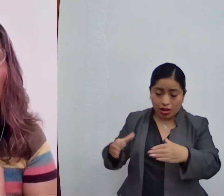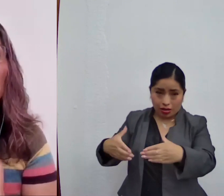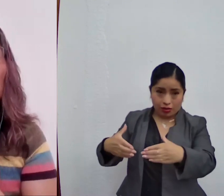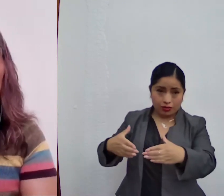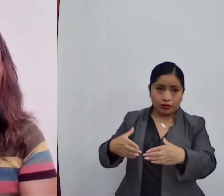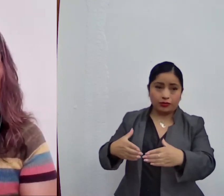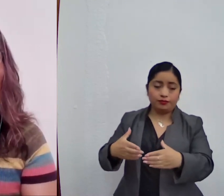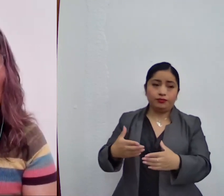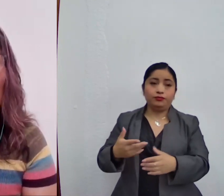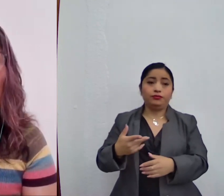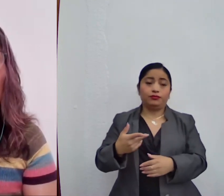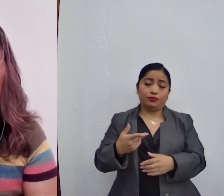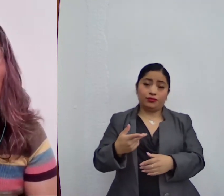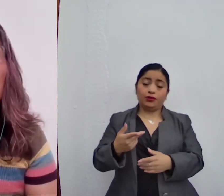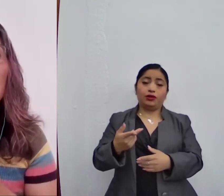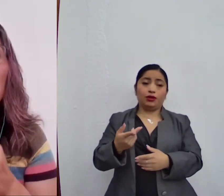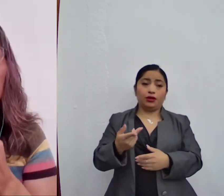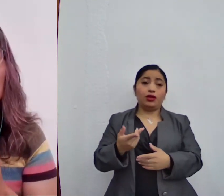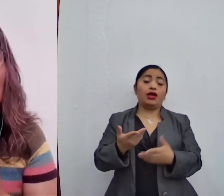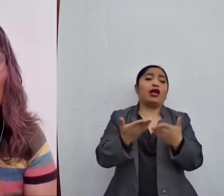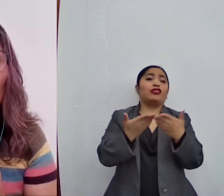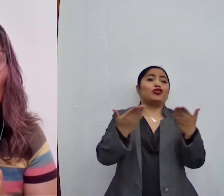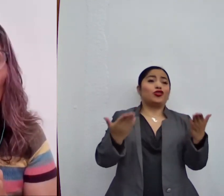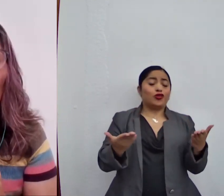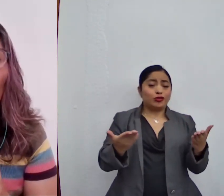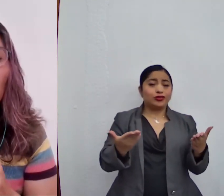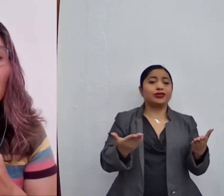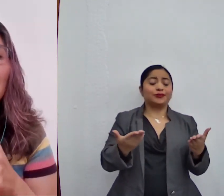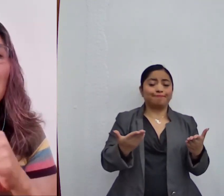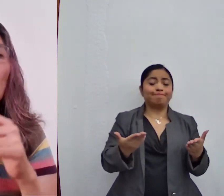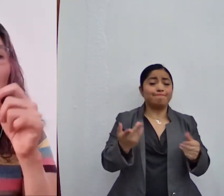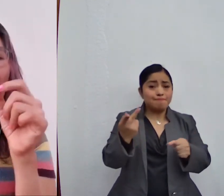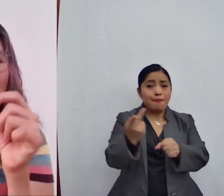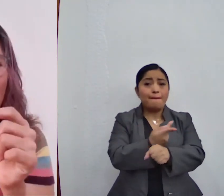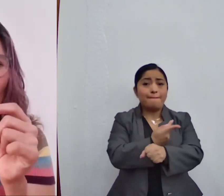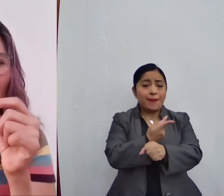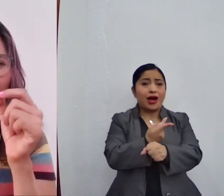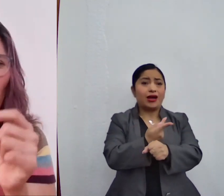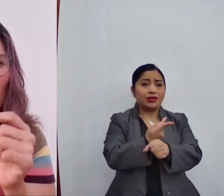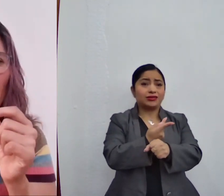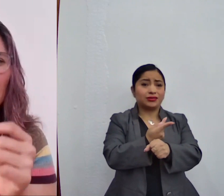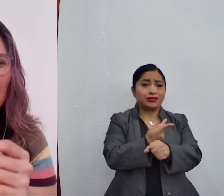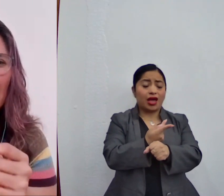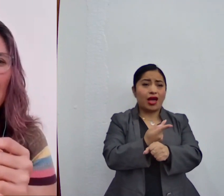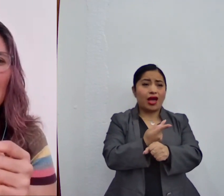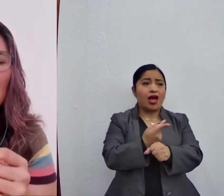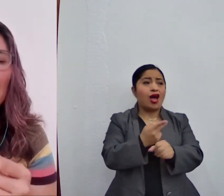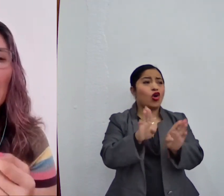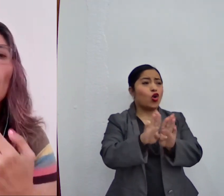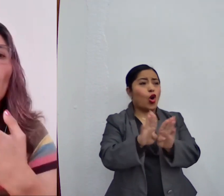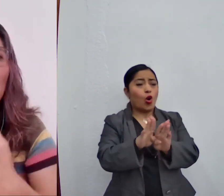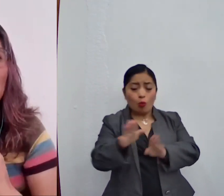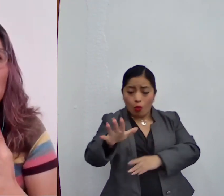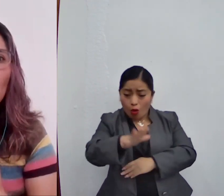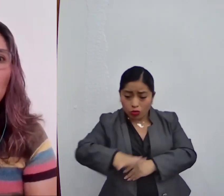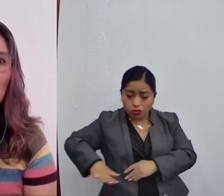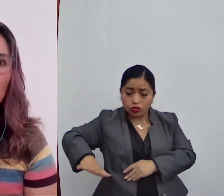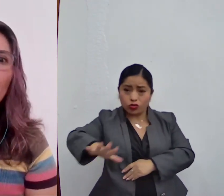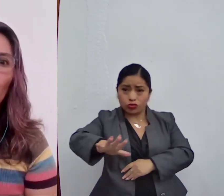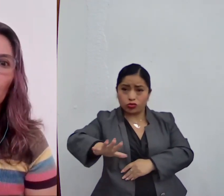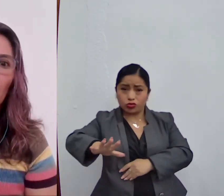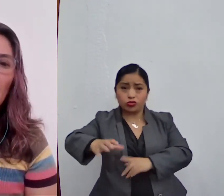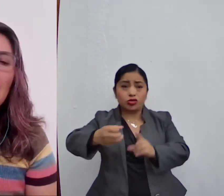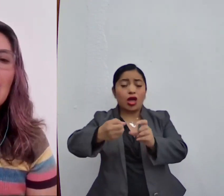insertado en el ámbito laboral y que es algo de lo pequeñito que les podemos decir que como